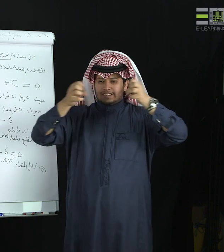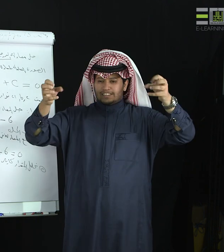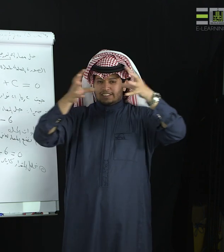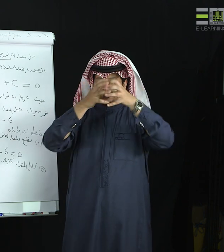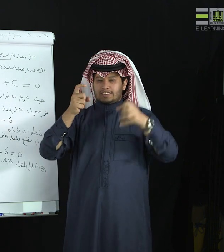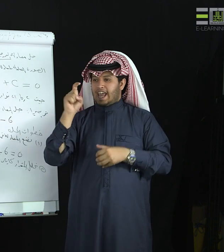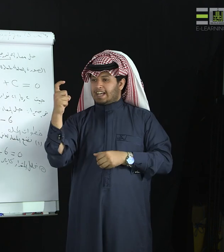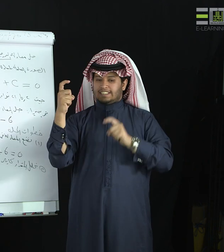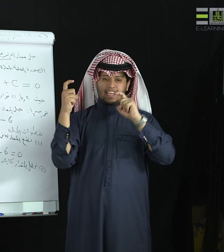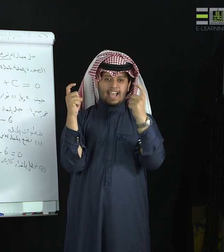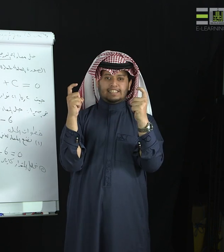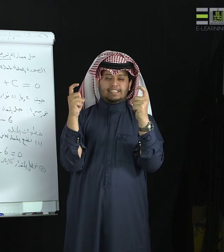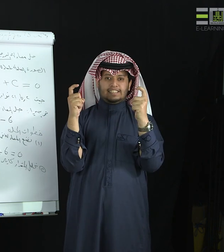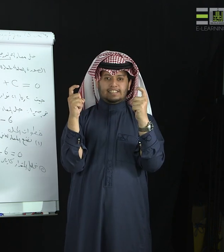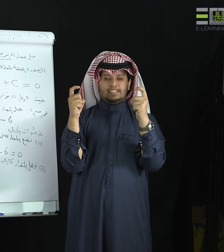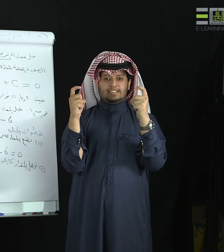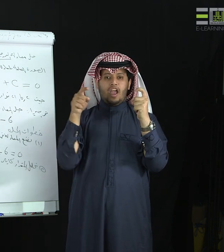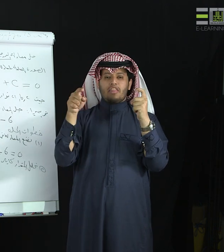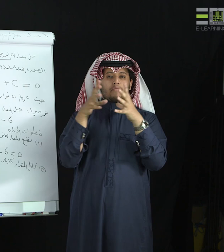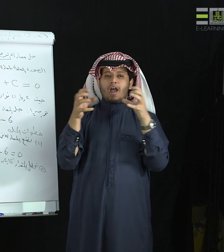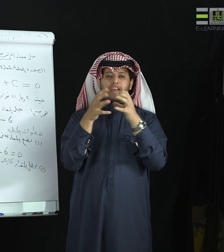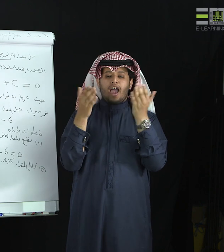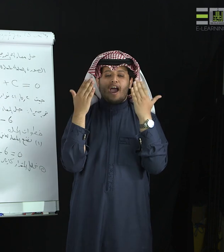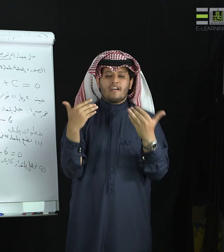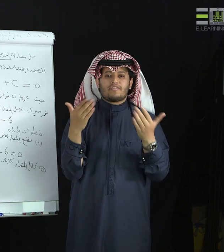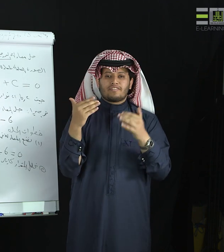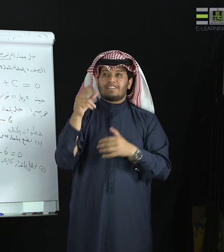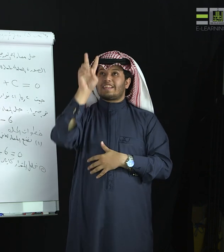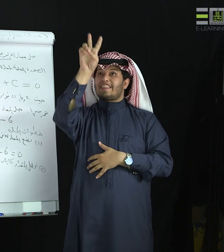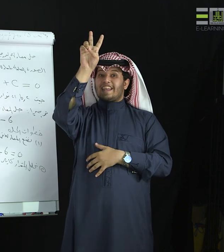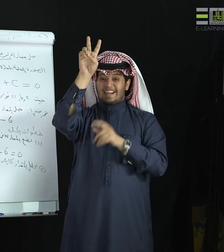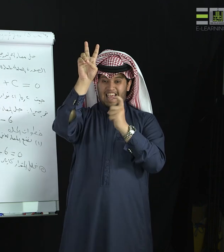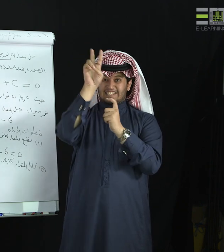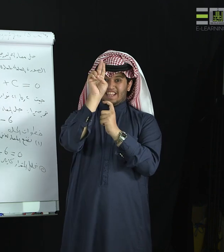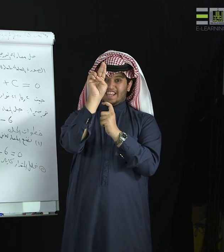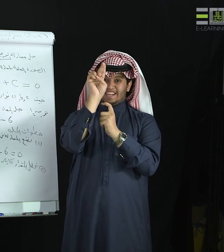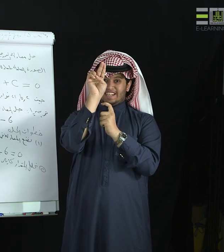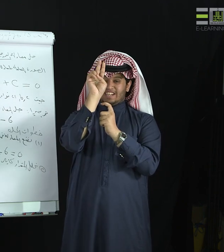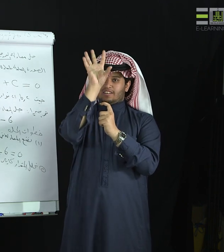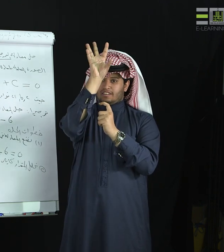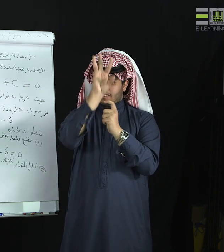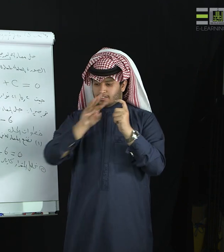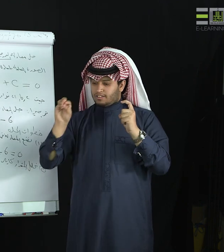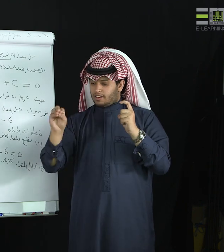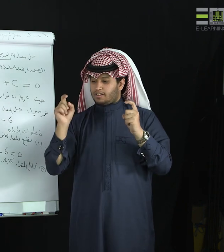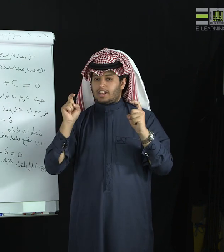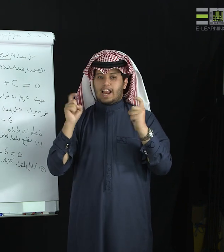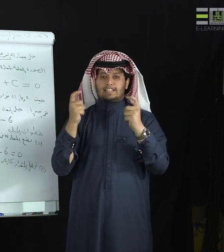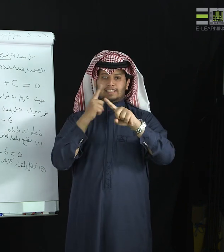x. يبقى التحليل معناه التبسيط، يعني انزل التربيع احوله الى x في x.